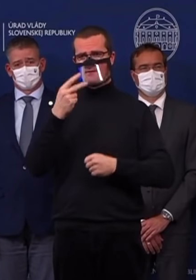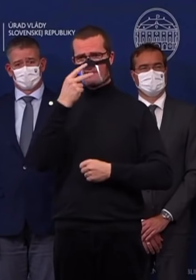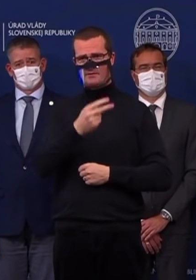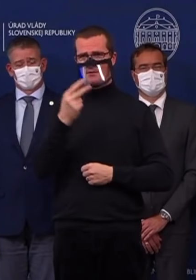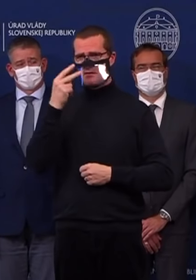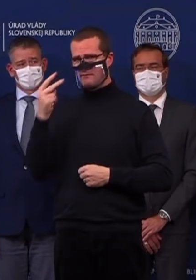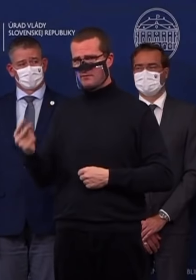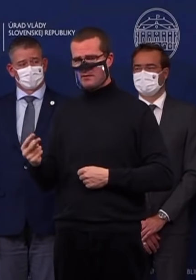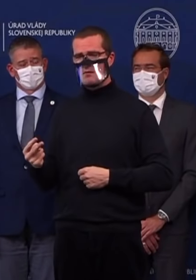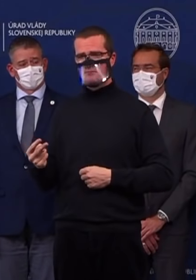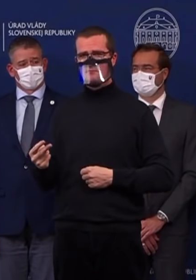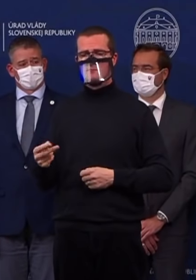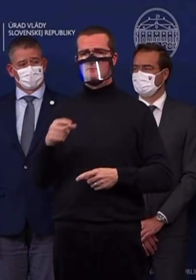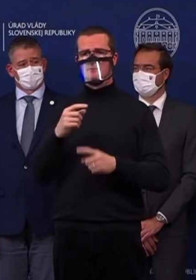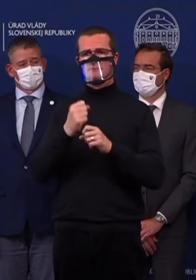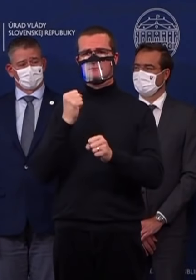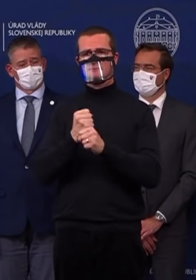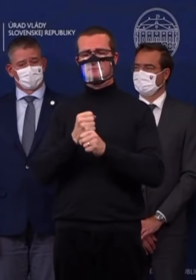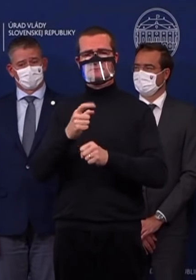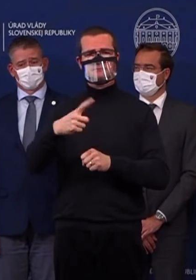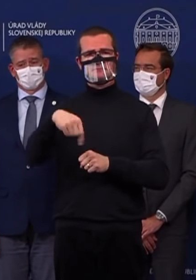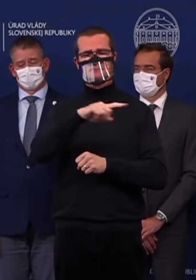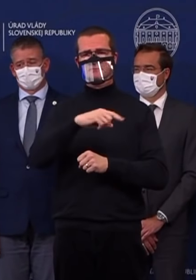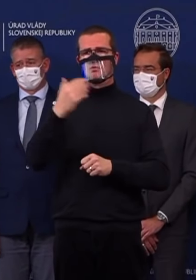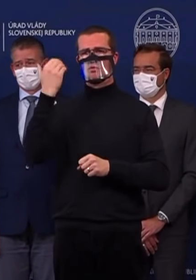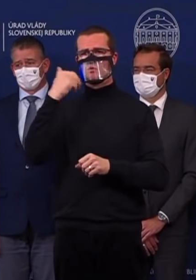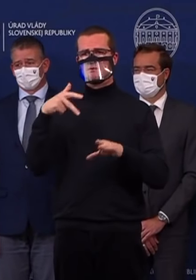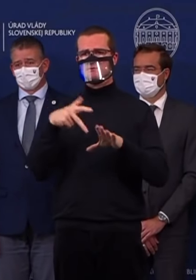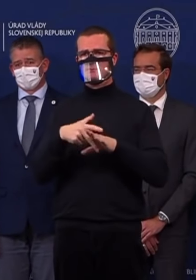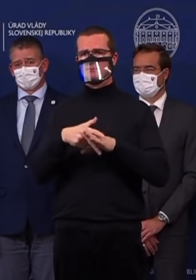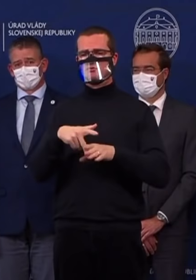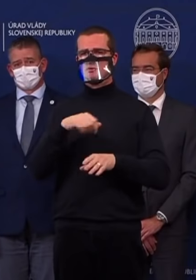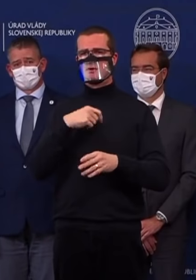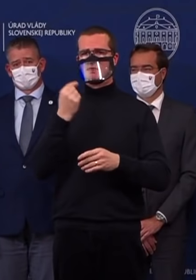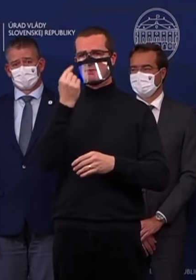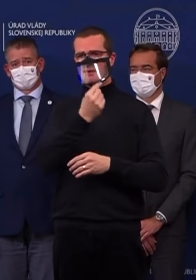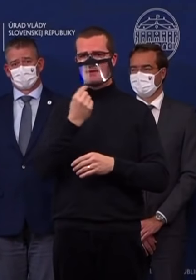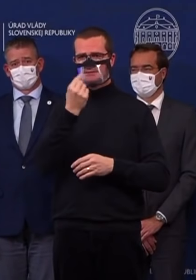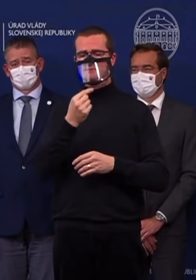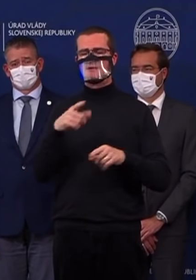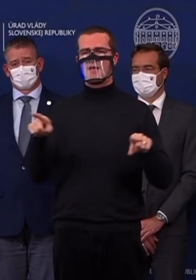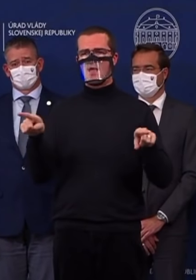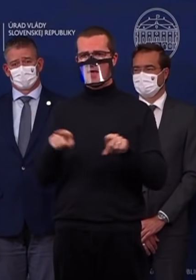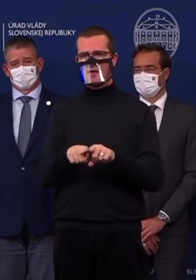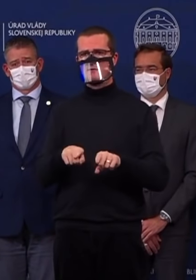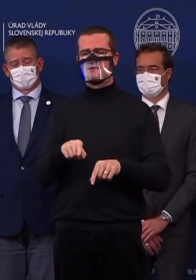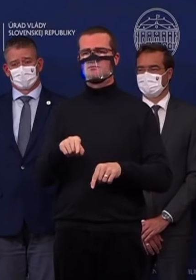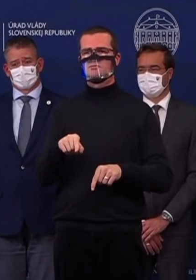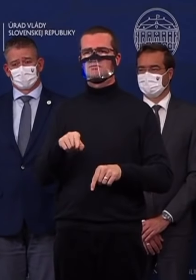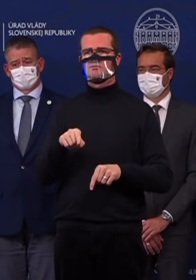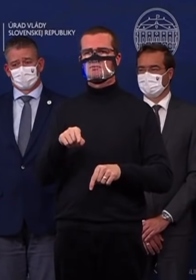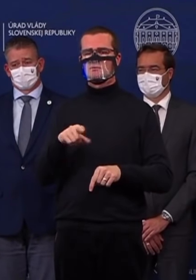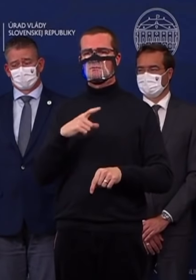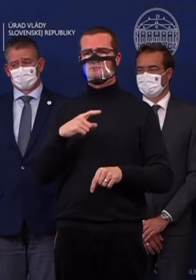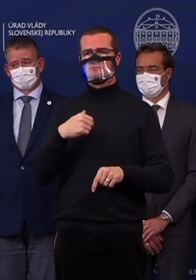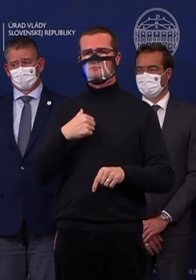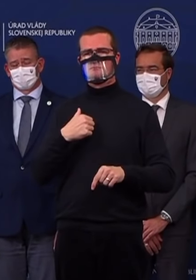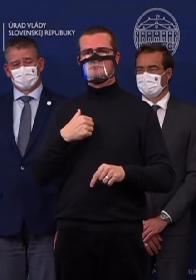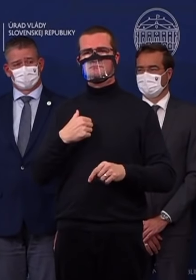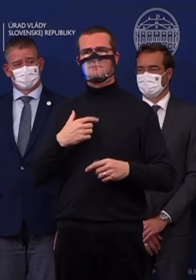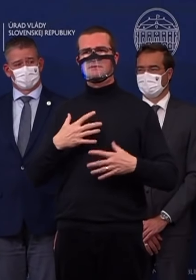jednak pracovníkov a ľudí, ktorí zabezpečovali samotné testovanie a taktiež aj odhodlanie tých